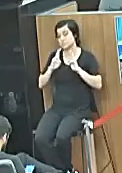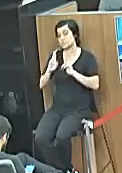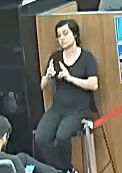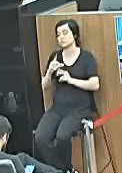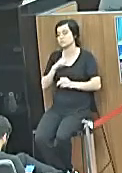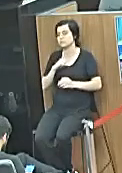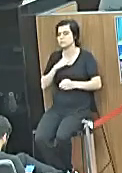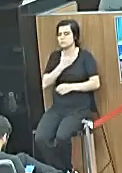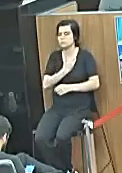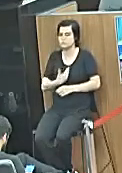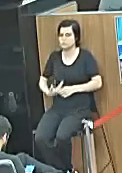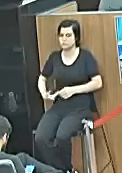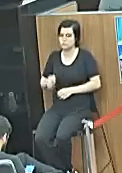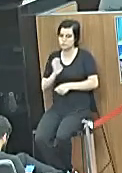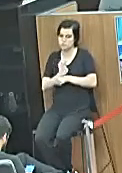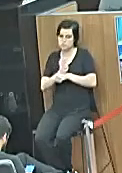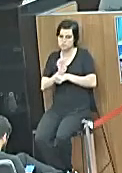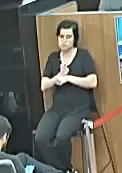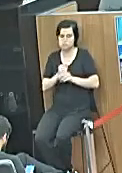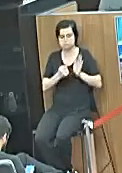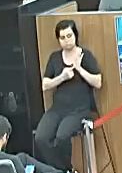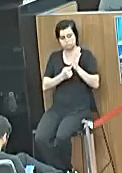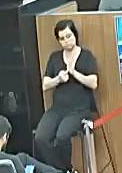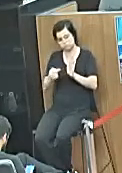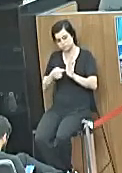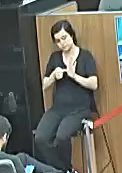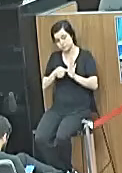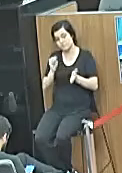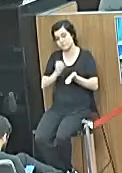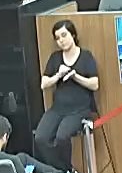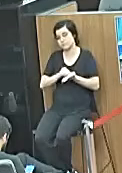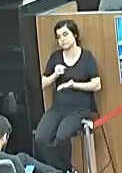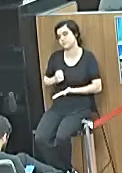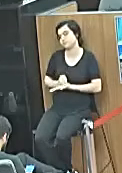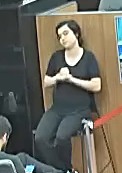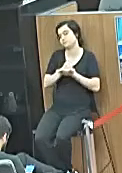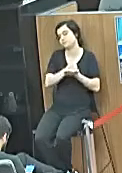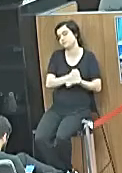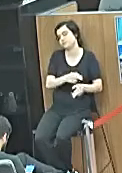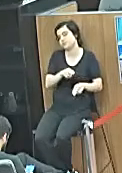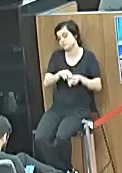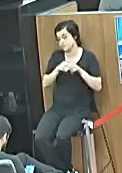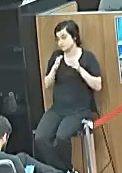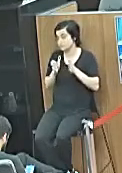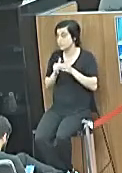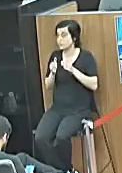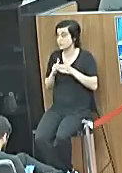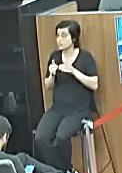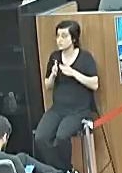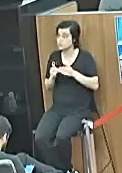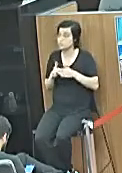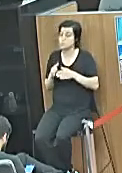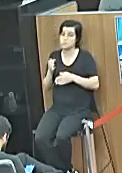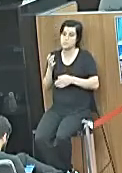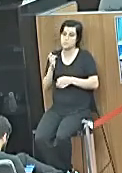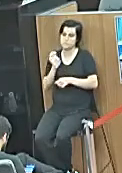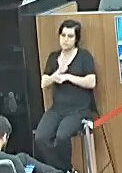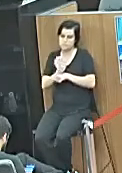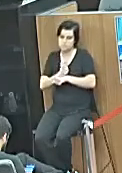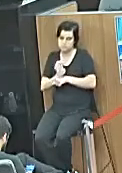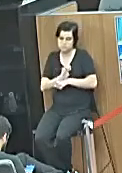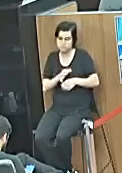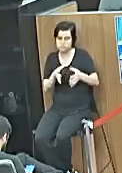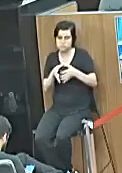do estado que cuida dessa ação no momento da elaboração dessas ações por isso pedimos um clamor do estado dos